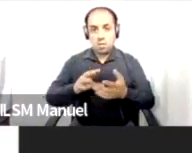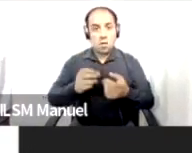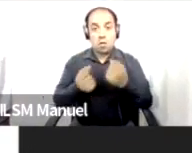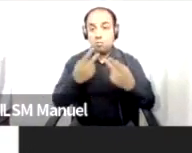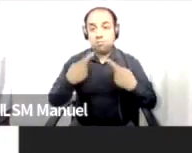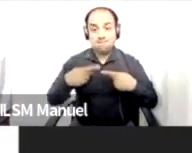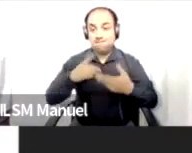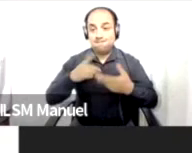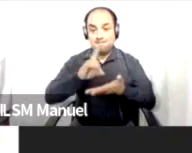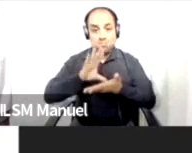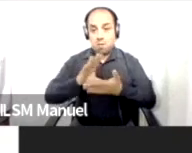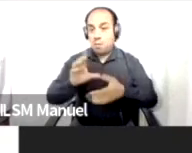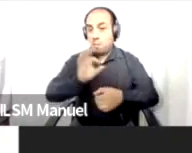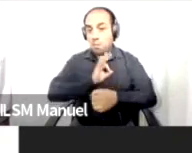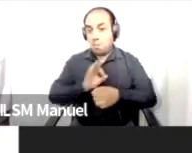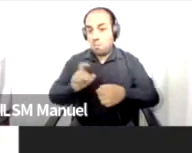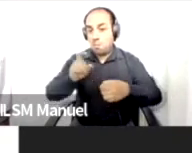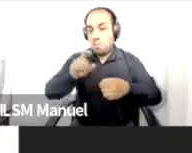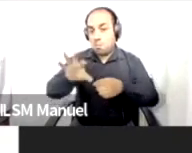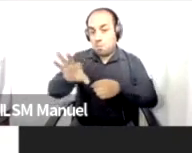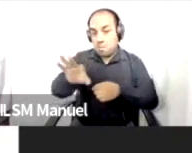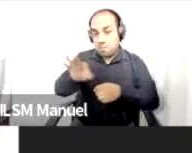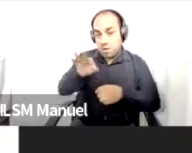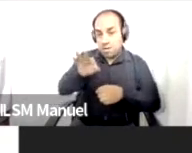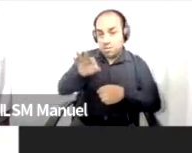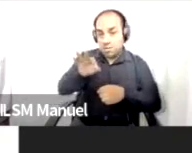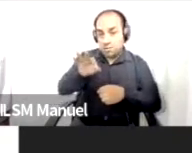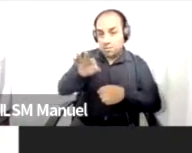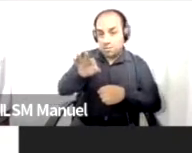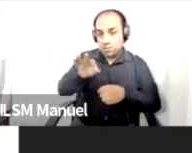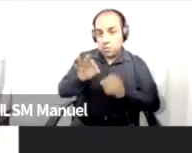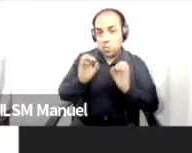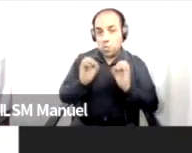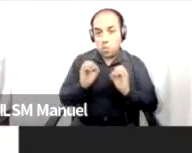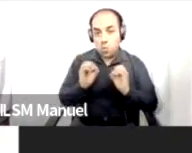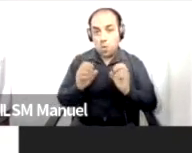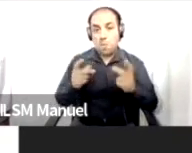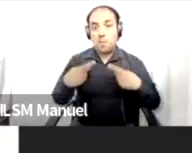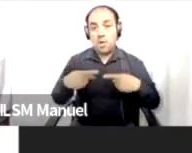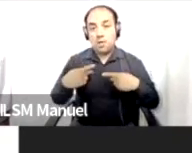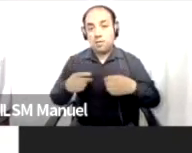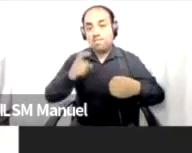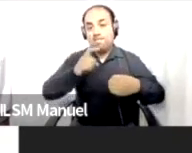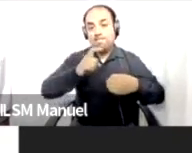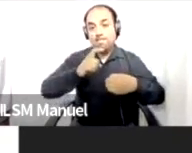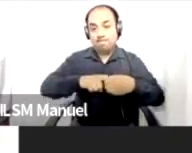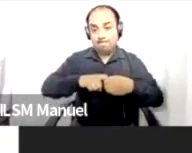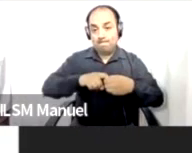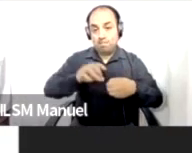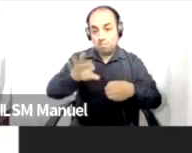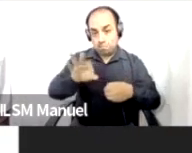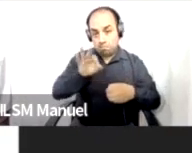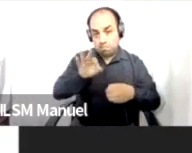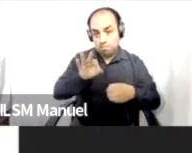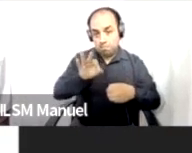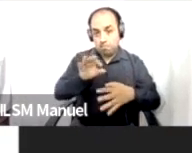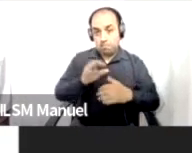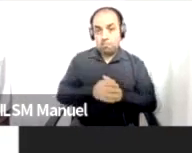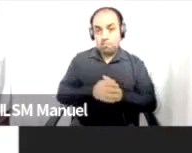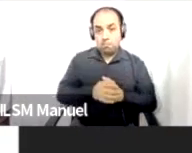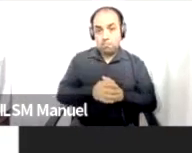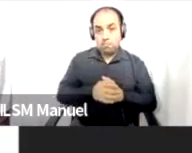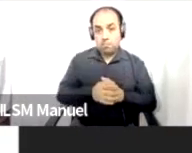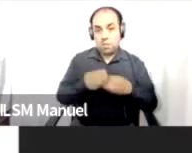de esa selección, ¿no? O al menos las personas que han formado parte, pues ya saben, tienen, y la mayor parte